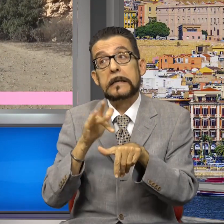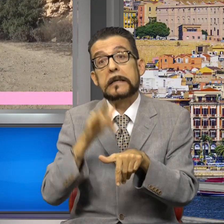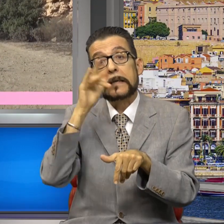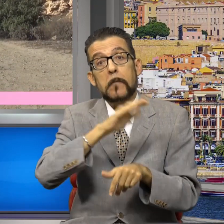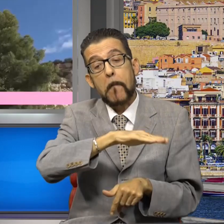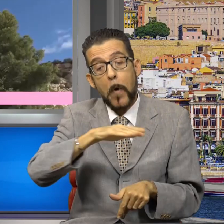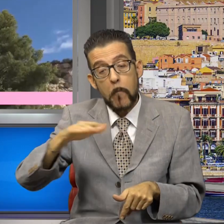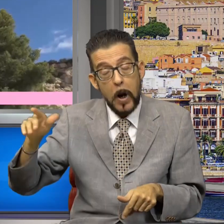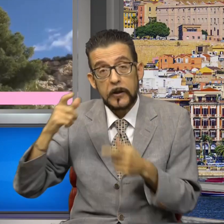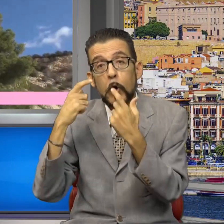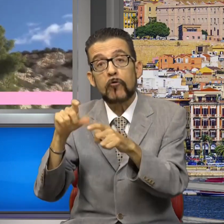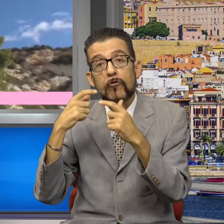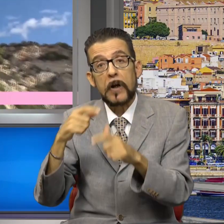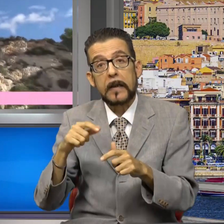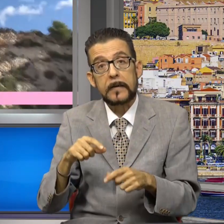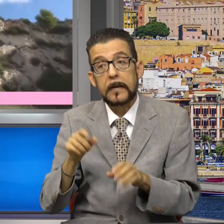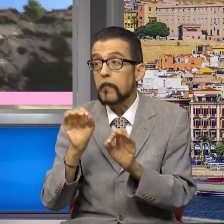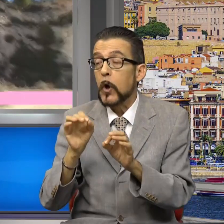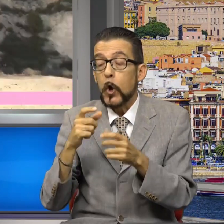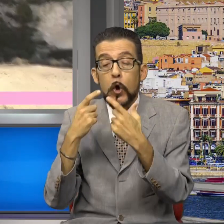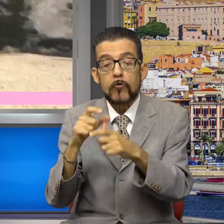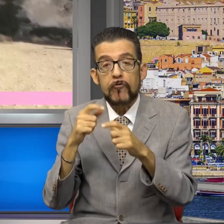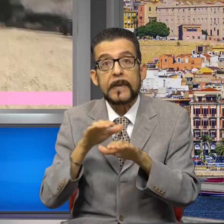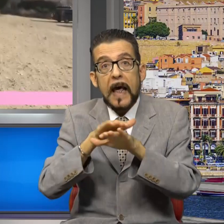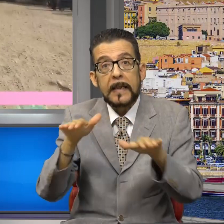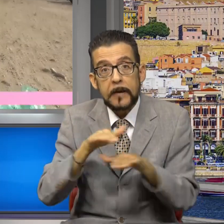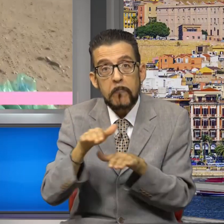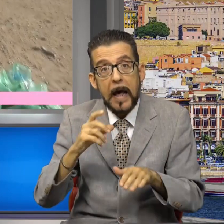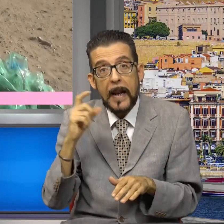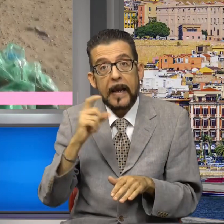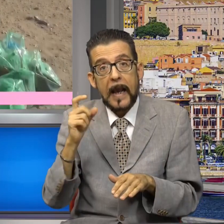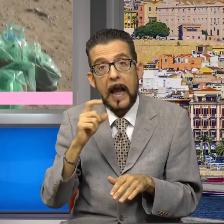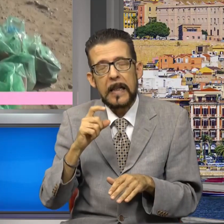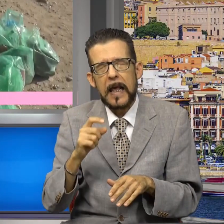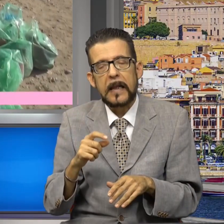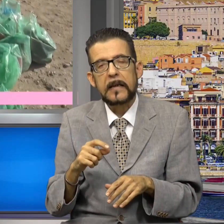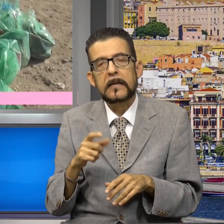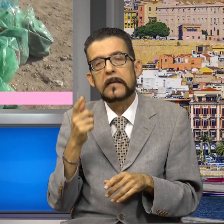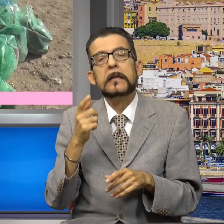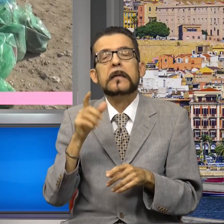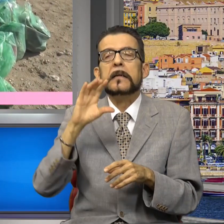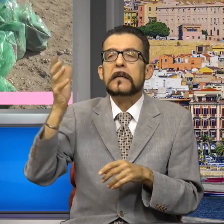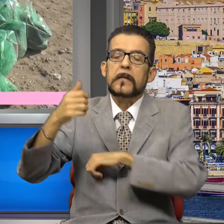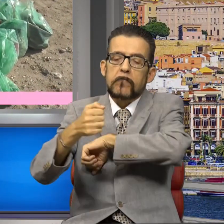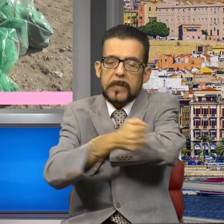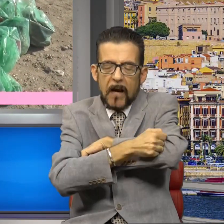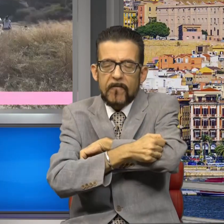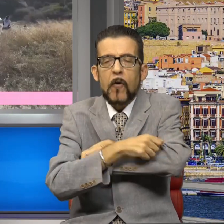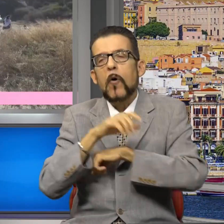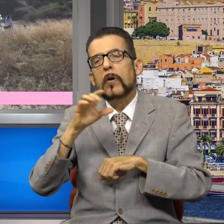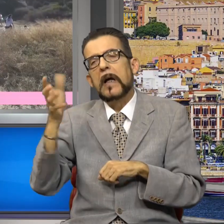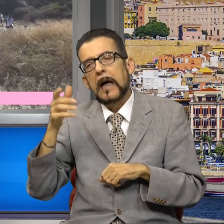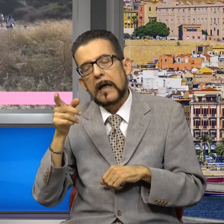i cittadini. Specie in una città di mare come Cagliari, all'inciviltà dei locali si somma quella di altri, la cui spazzatura